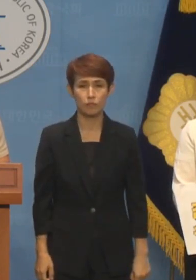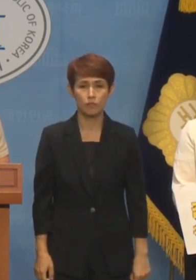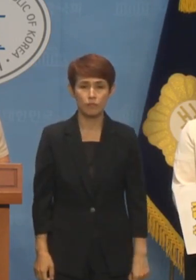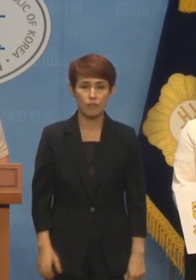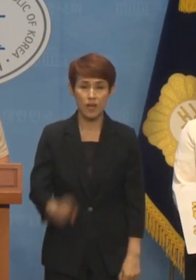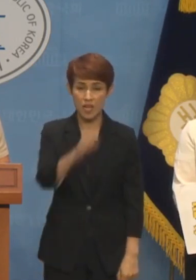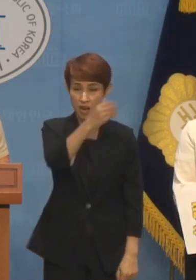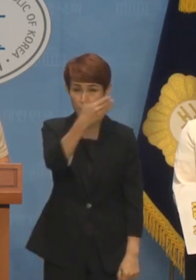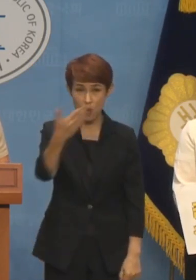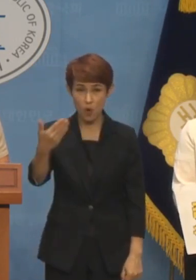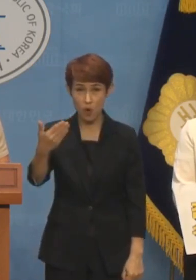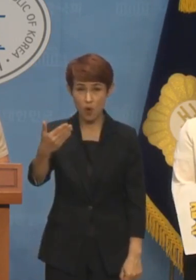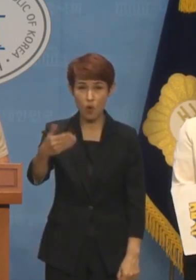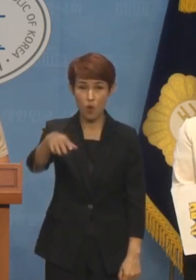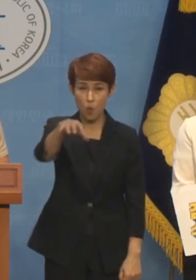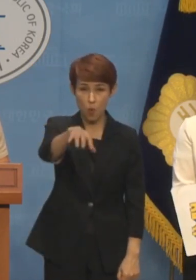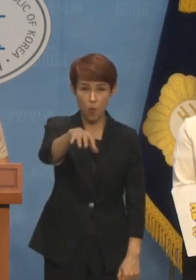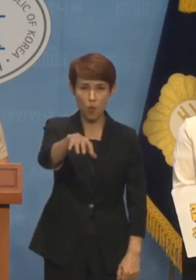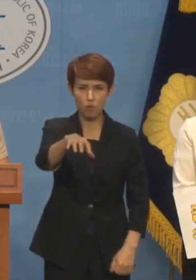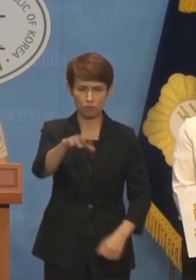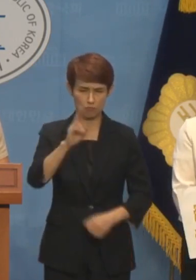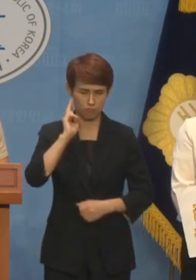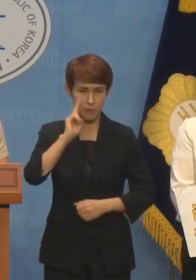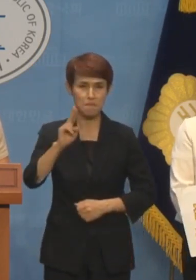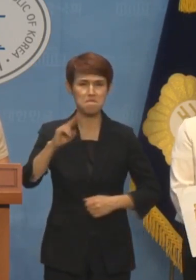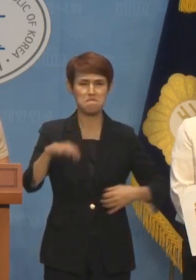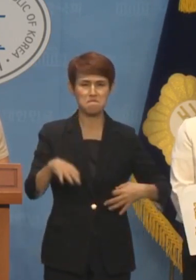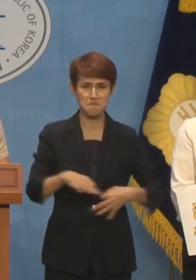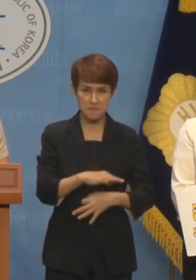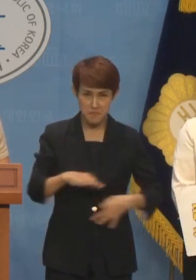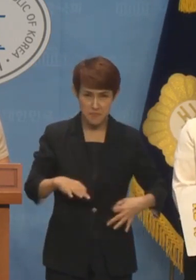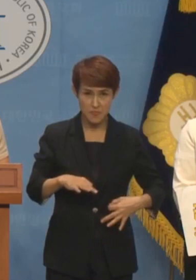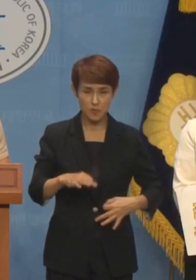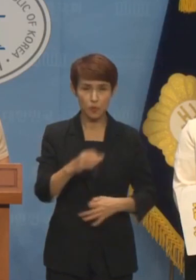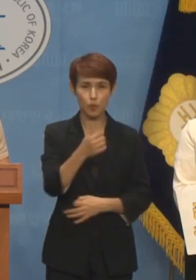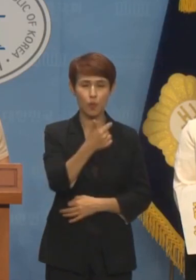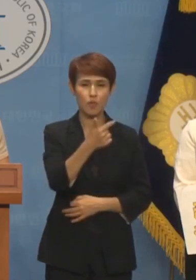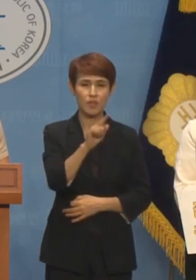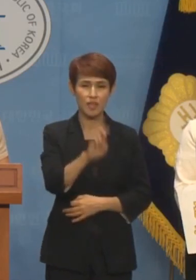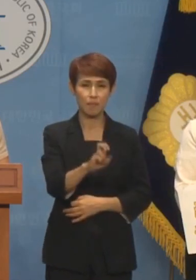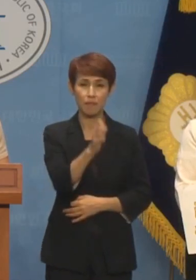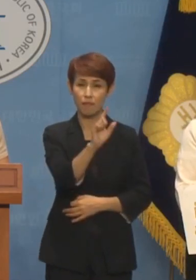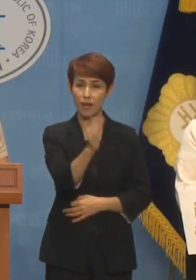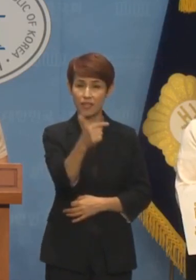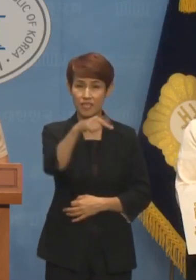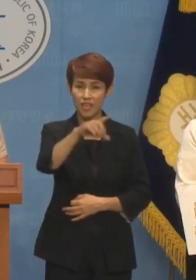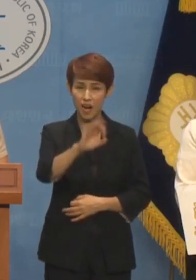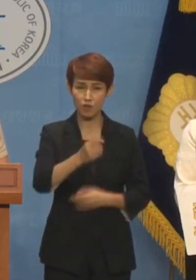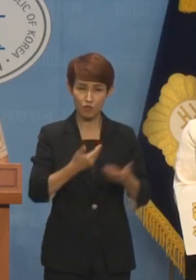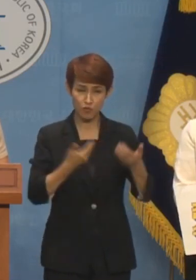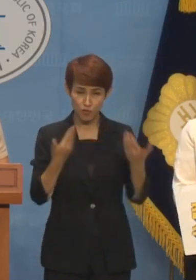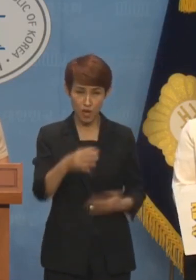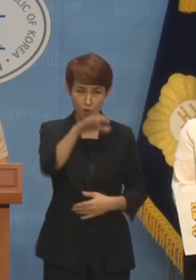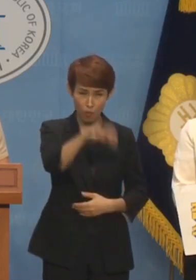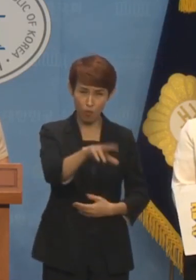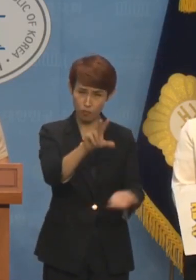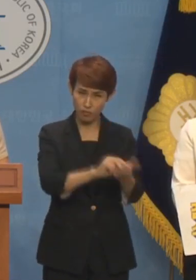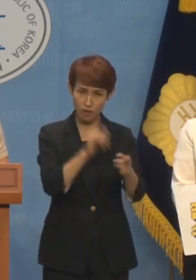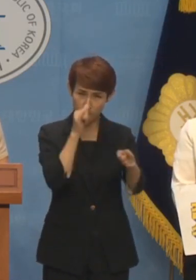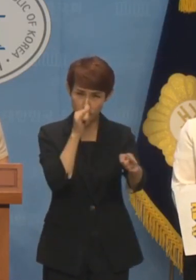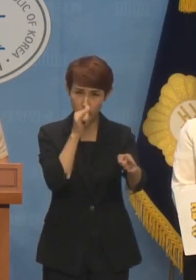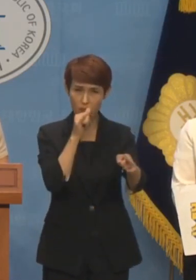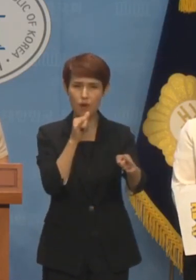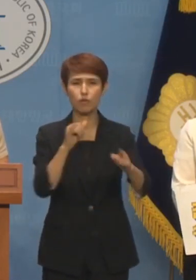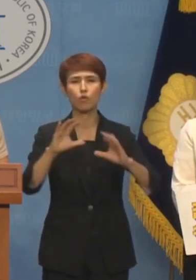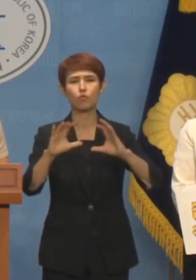양평 공흥지구 중대 비리, 남한강 휴게소 의혹 등에 대해서도 국정조사하고 이를 조사